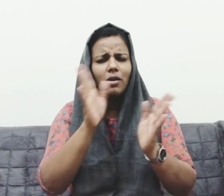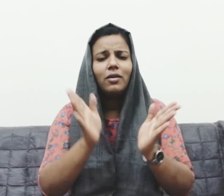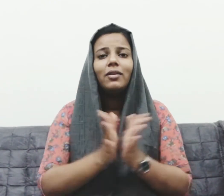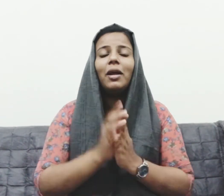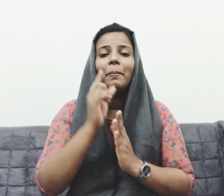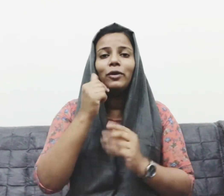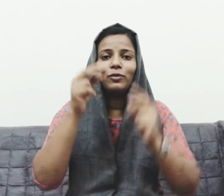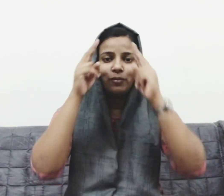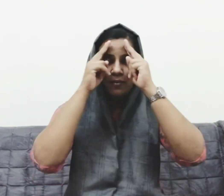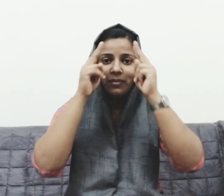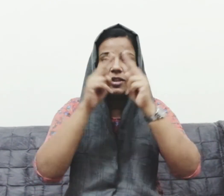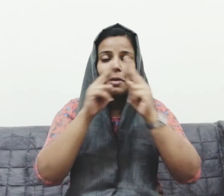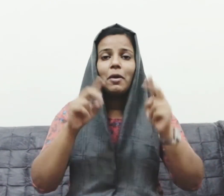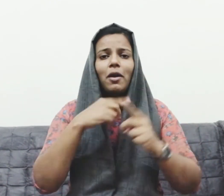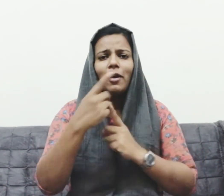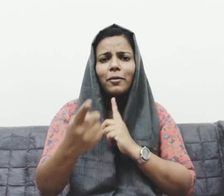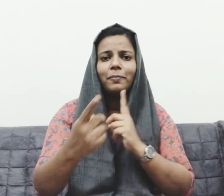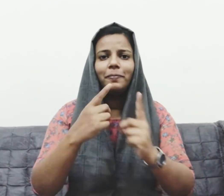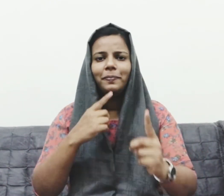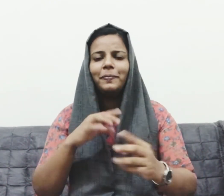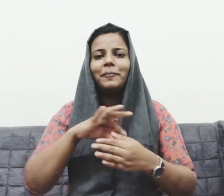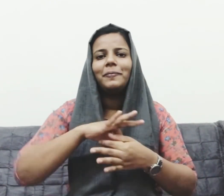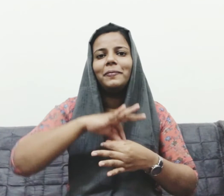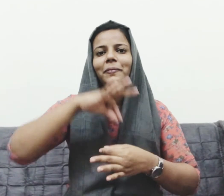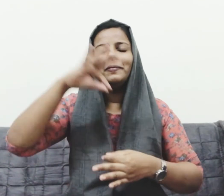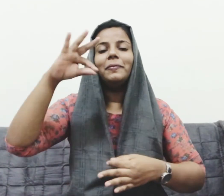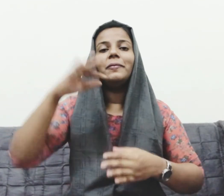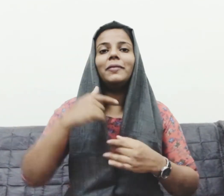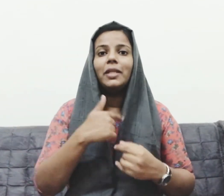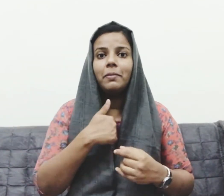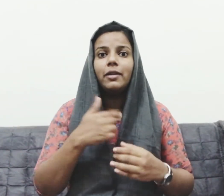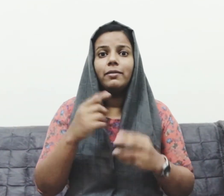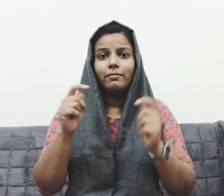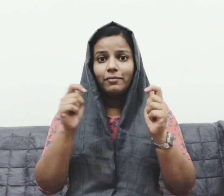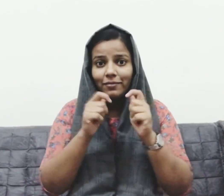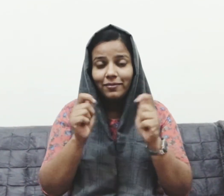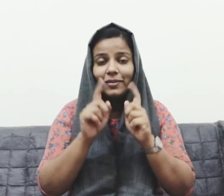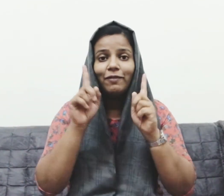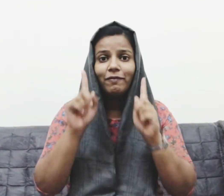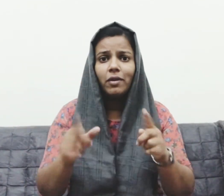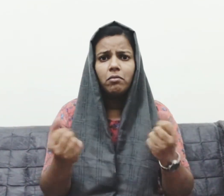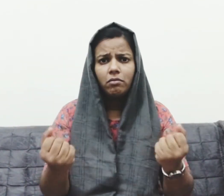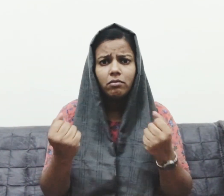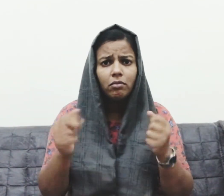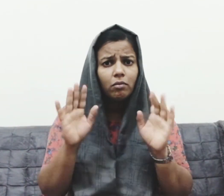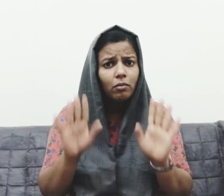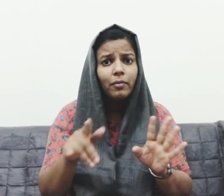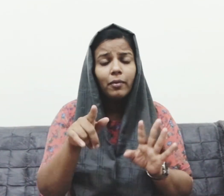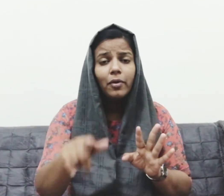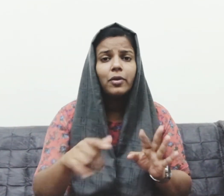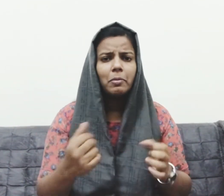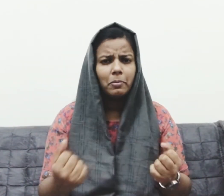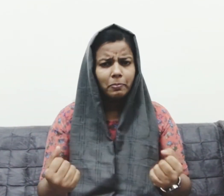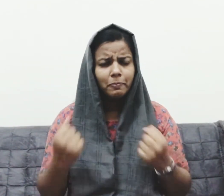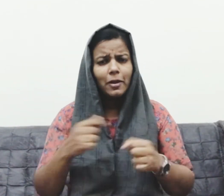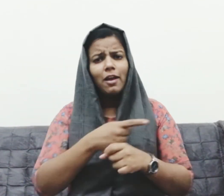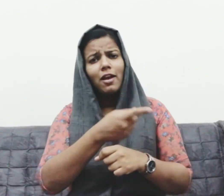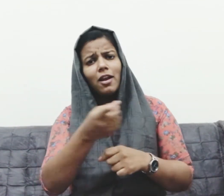ആകയാൽ സമാധാനത്തിലും അന്യോന്യമാത്മീക വർധനയ്ക്കുമുള്ളത് ശ്രമിച്ചു കൊള്ളുക. കഴിയുമെങ്കിൽ നിങ്ങളാൽ ആവോളം സകല